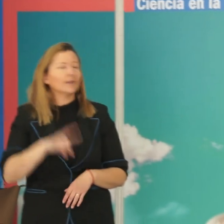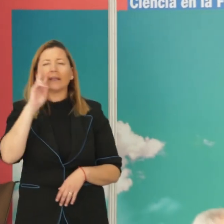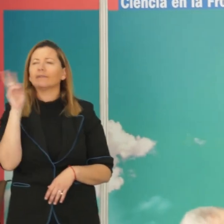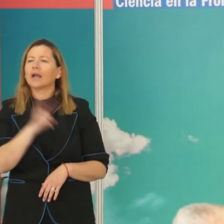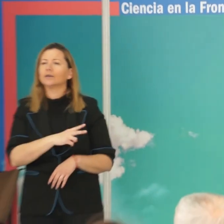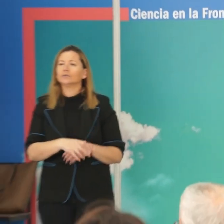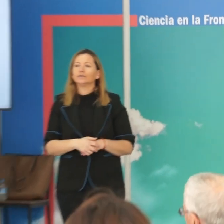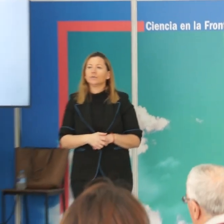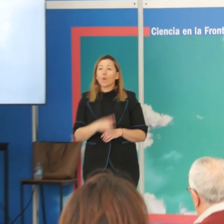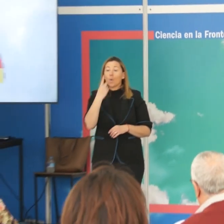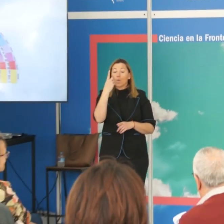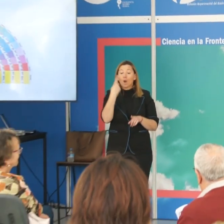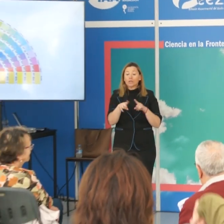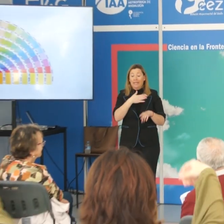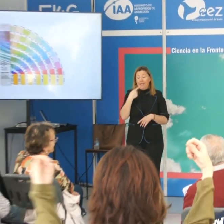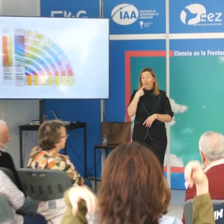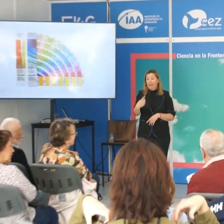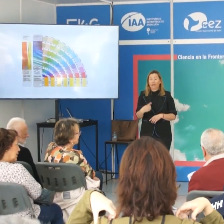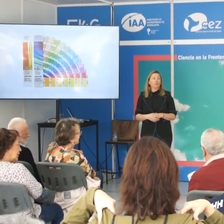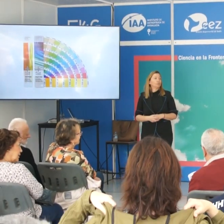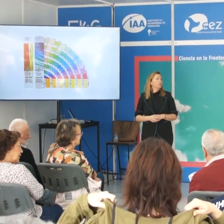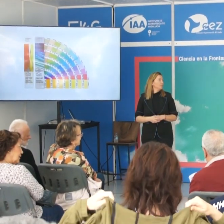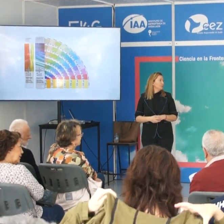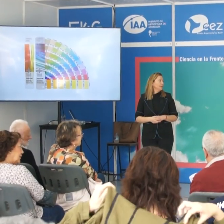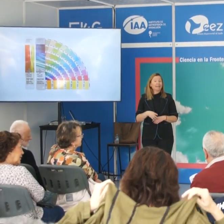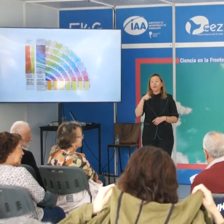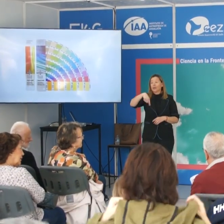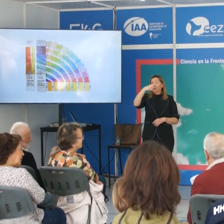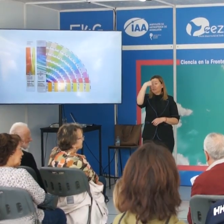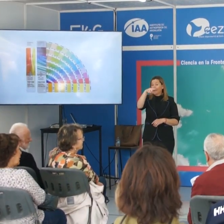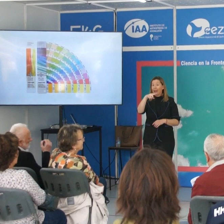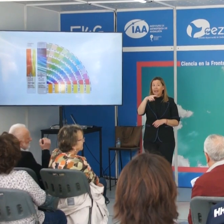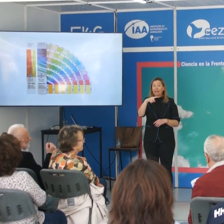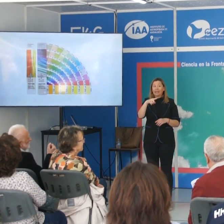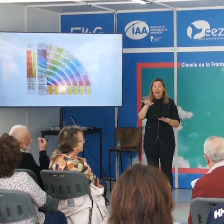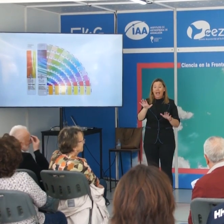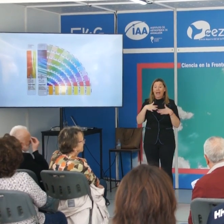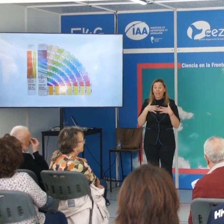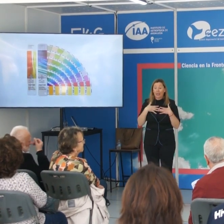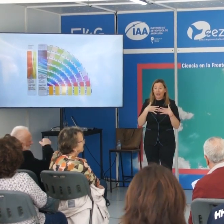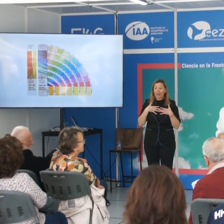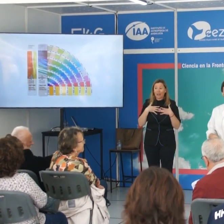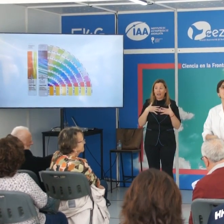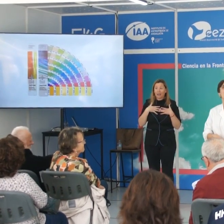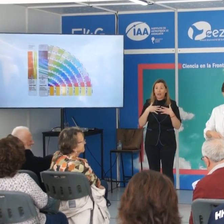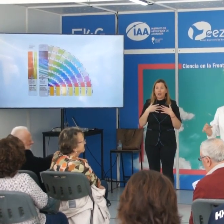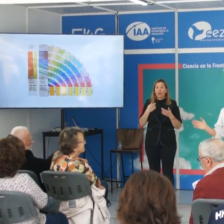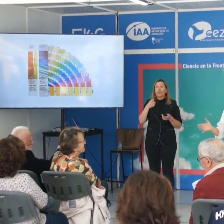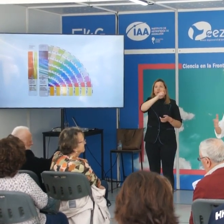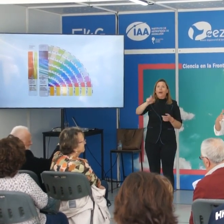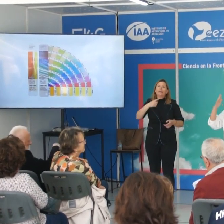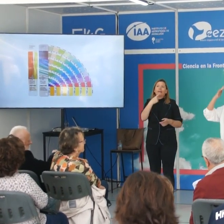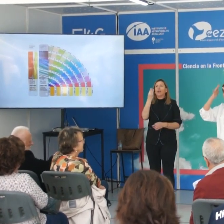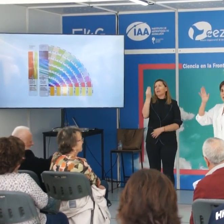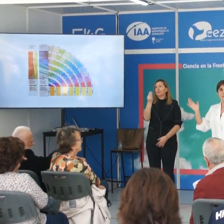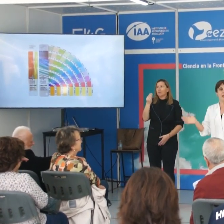Fijaros que una cosa que os quiero decir es que sepáis que las reacciones que reactivo, cuando la gente dice